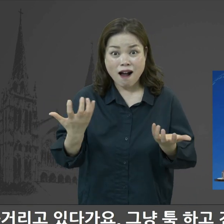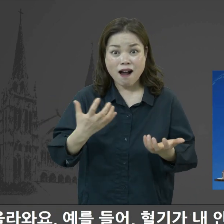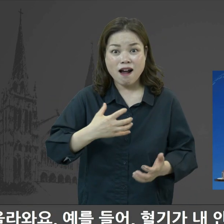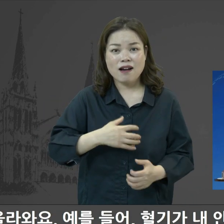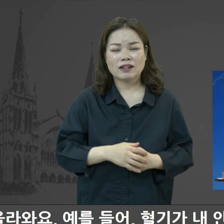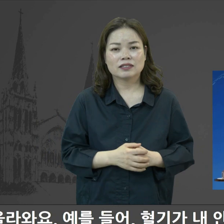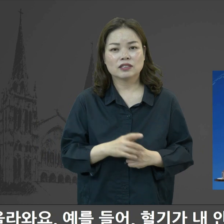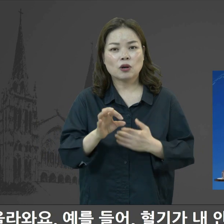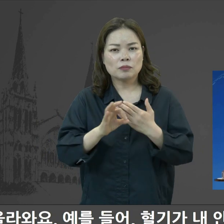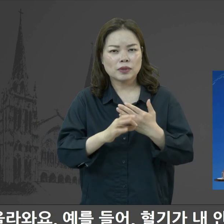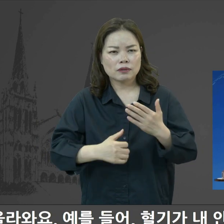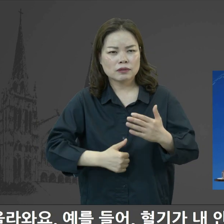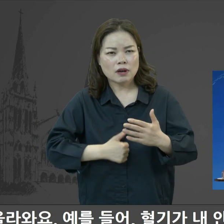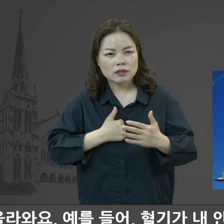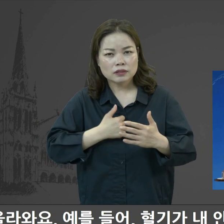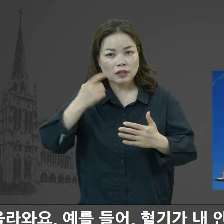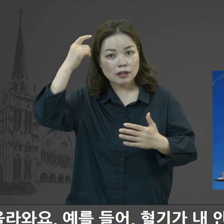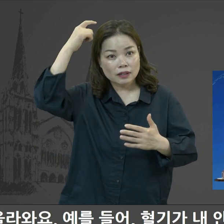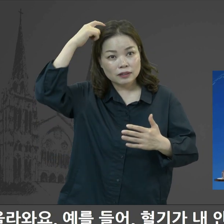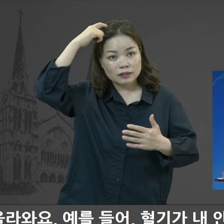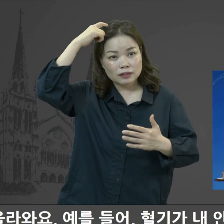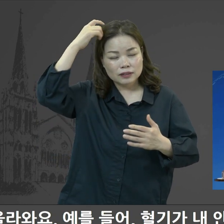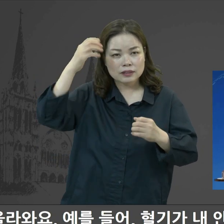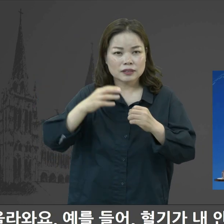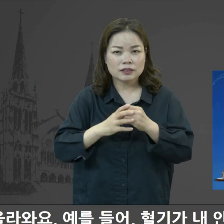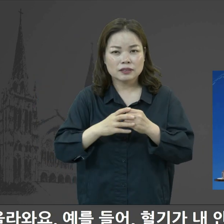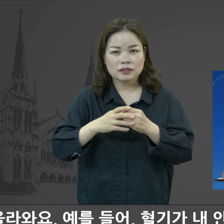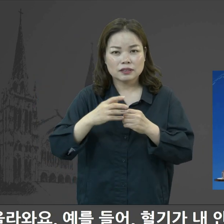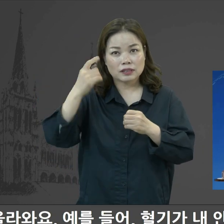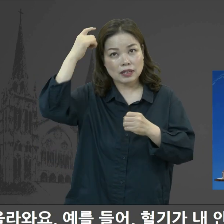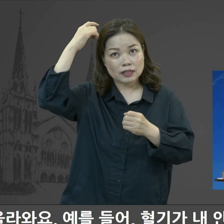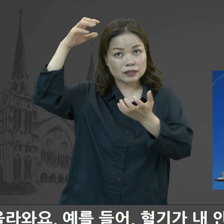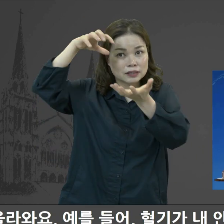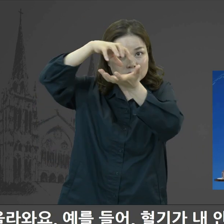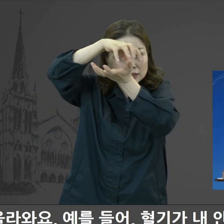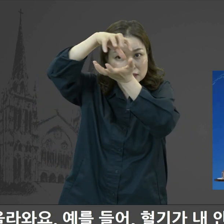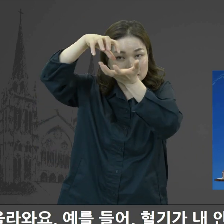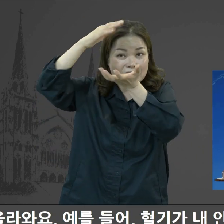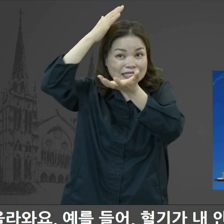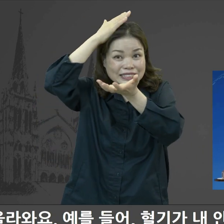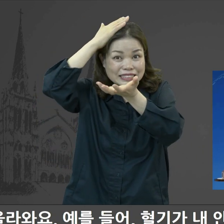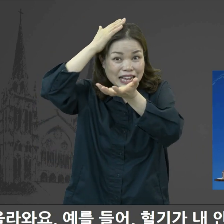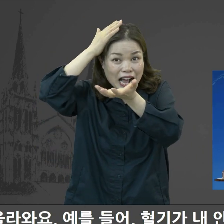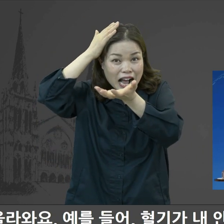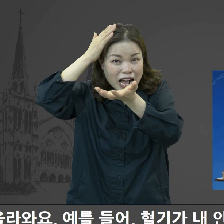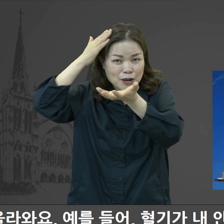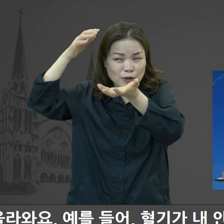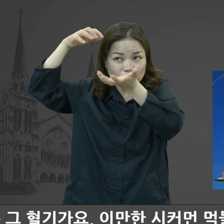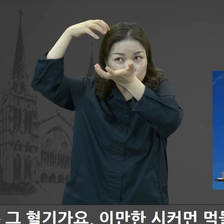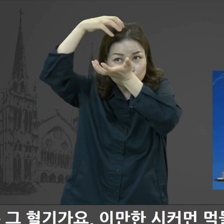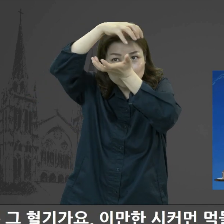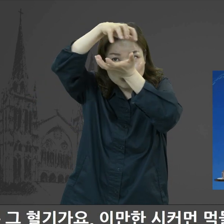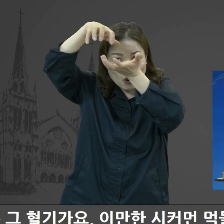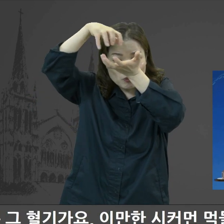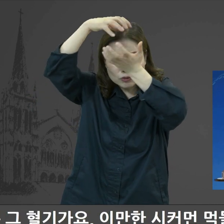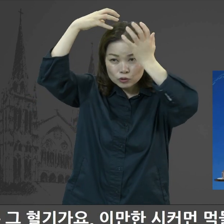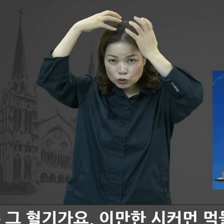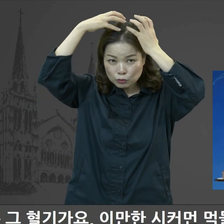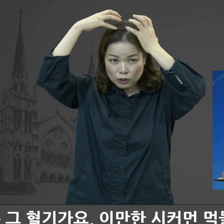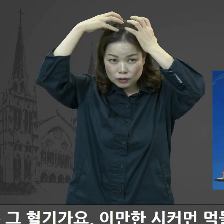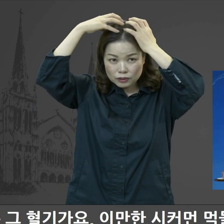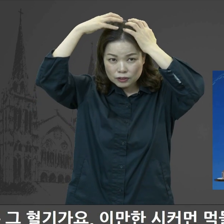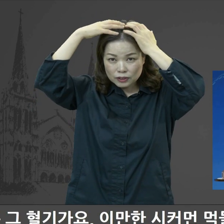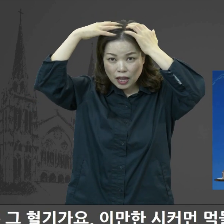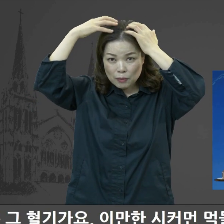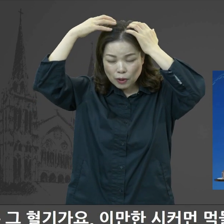올라오잖아요. 그러면은 그 혈기가요, 이만한 시커먼 먹물주머니 같이 생겼는데요, 시커먼 그 먹물주머니 같이 생긴 것이